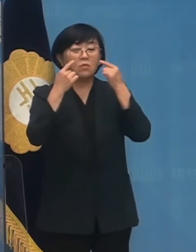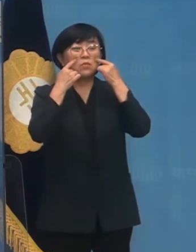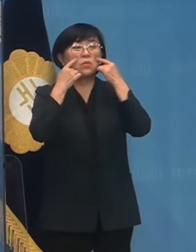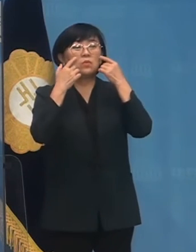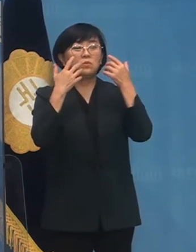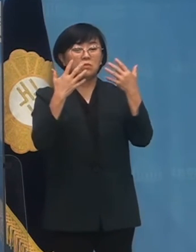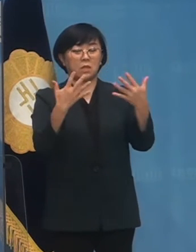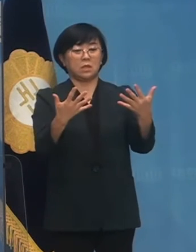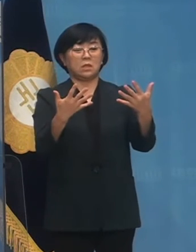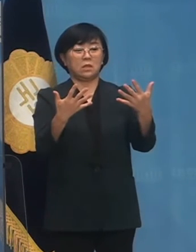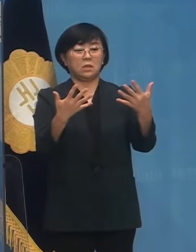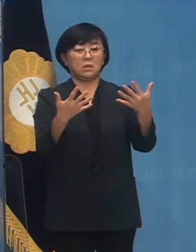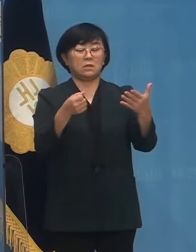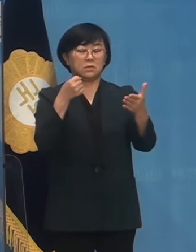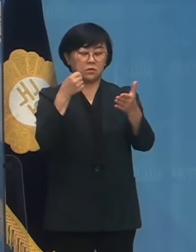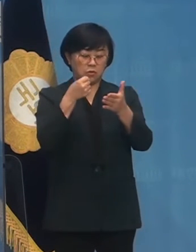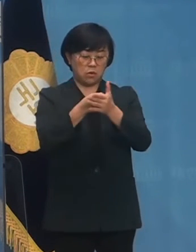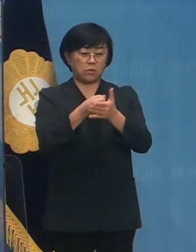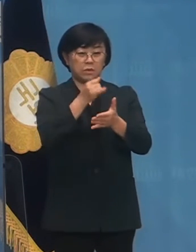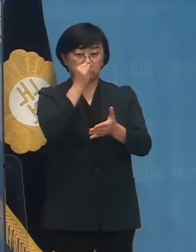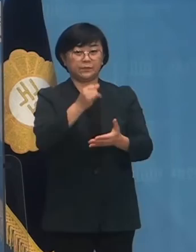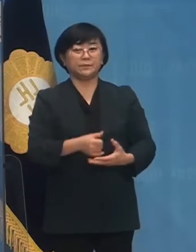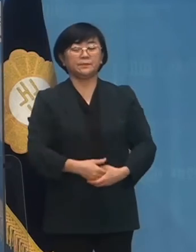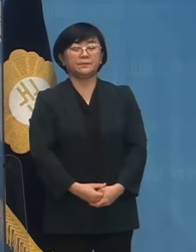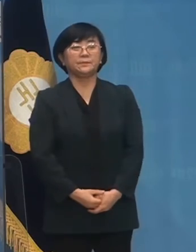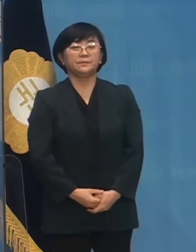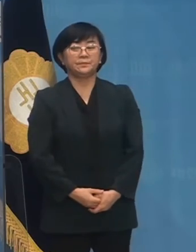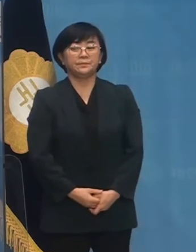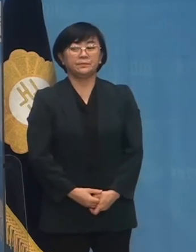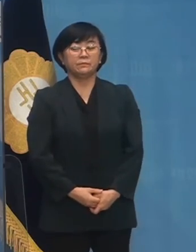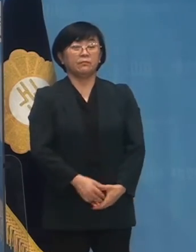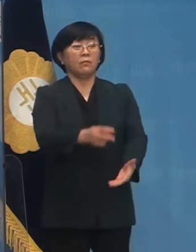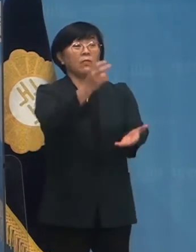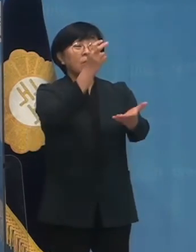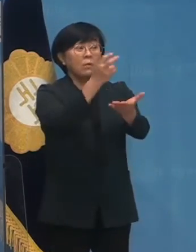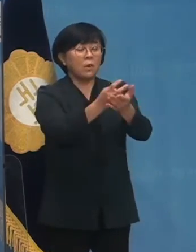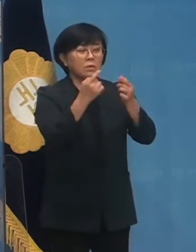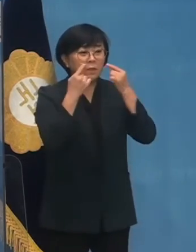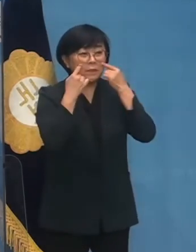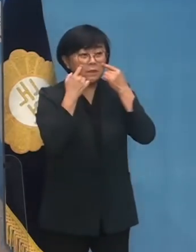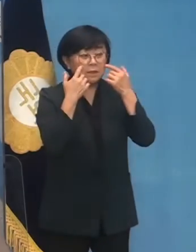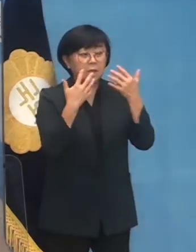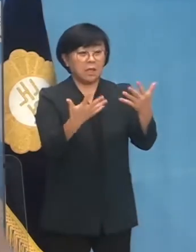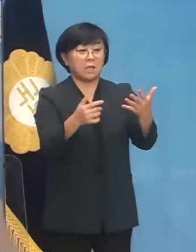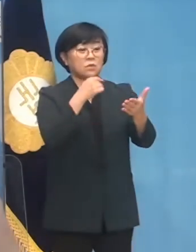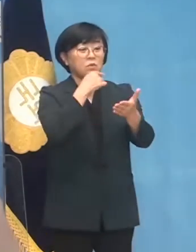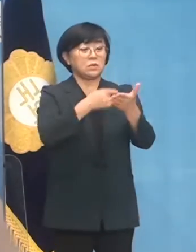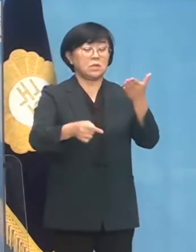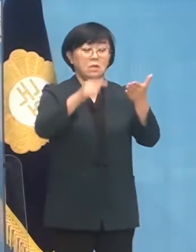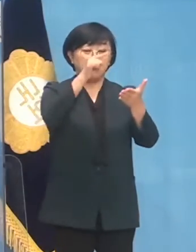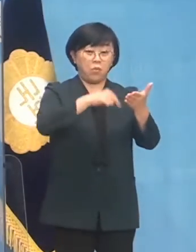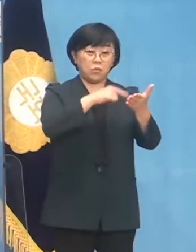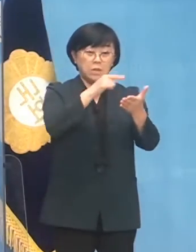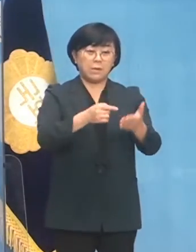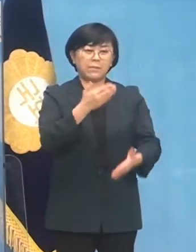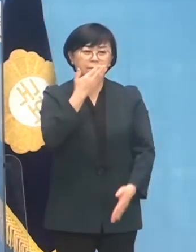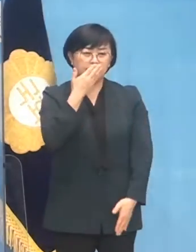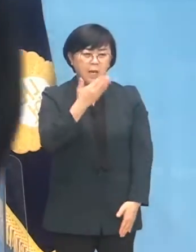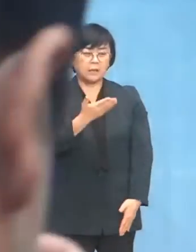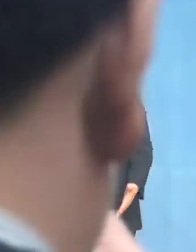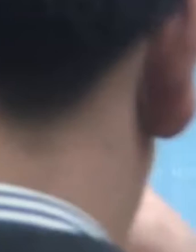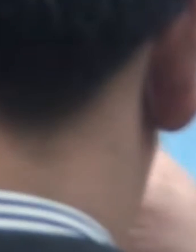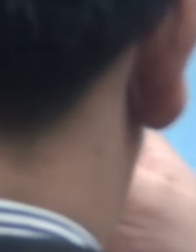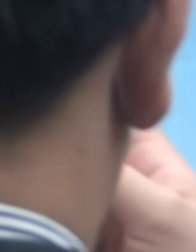분명히 규정하고 있습니다. 법은 분명하게 손실보상을 할 수 있다고